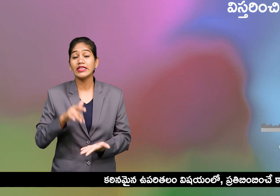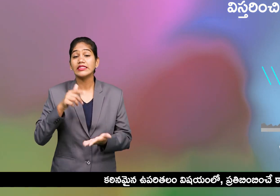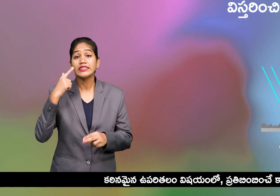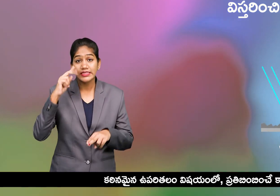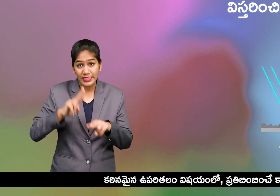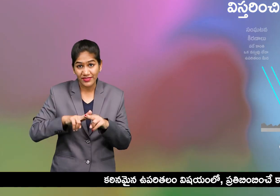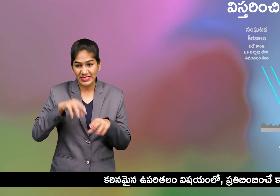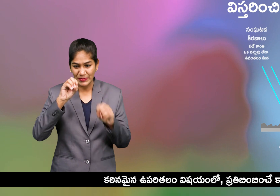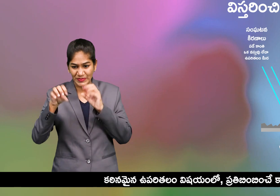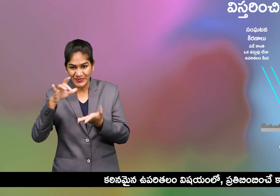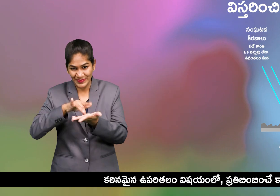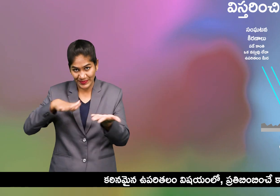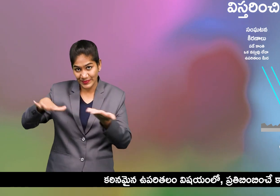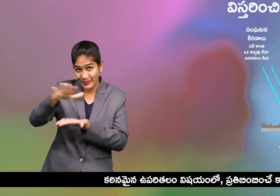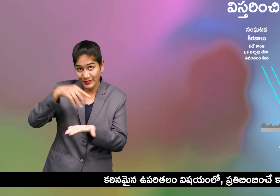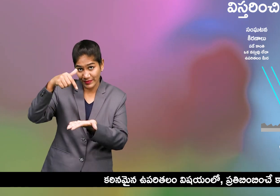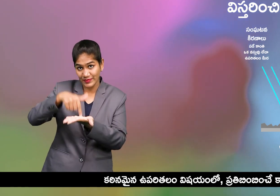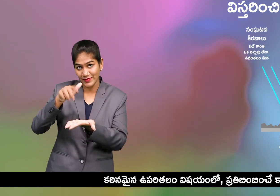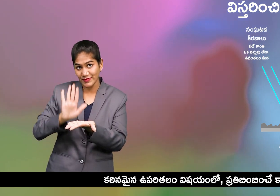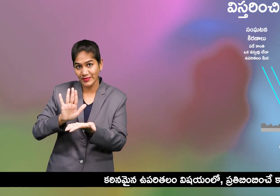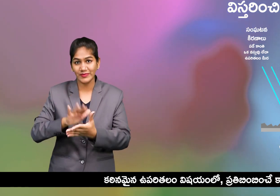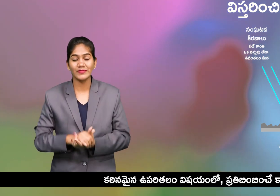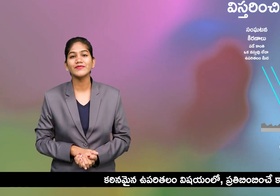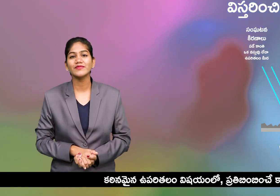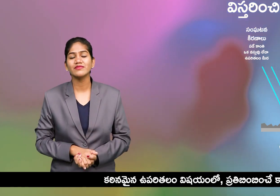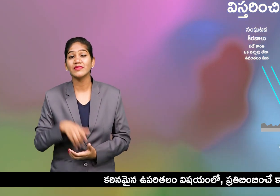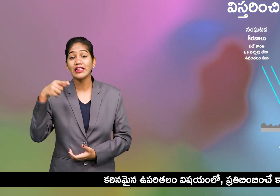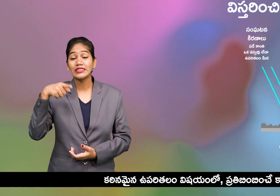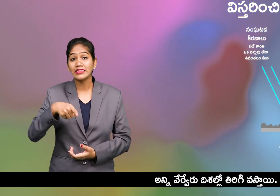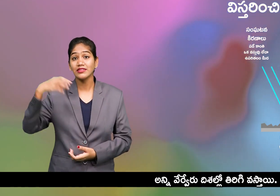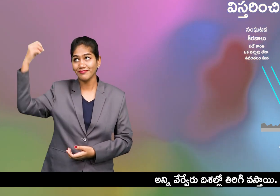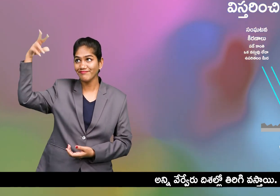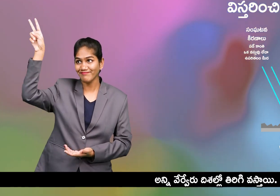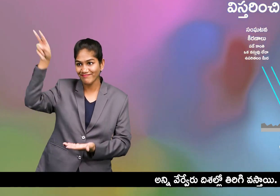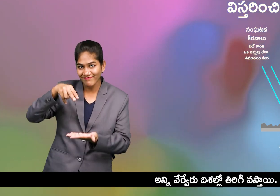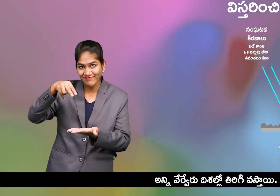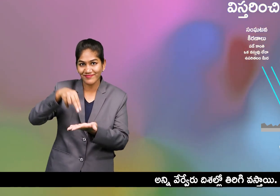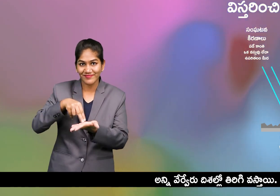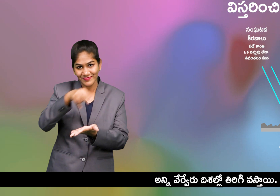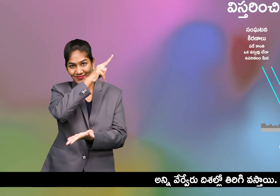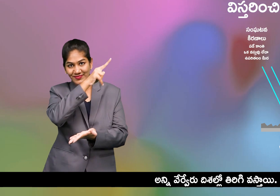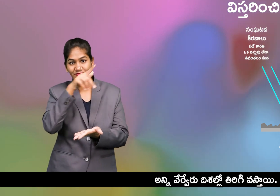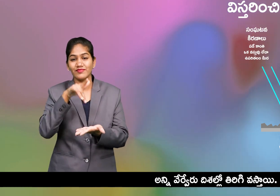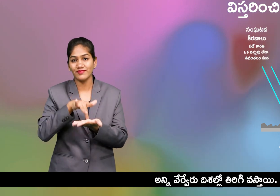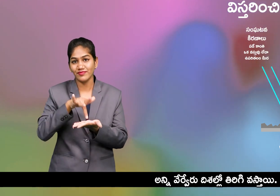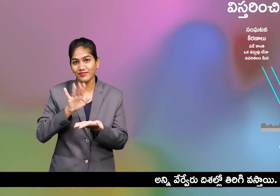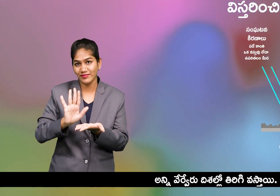కఠినమైన ఉపరితలం విషయంలో ప్రతిబింబించే కాంతి కిరణాలు అన్ని వేర్వేరు దిశల్లో తిరిగి వస్తాయి.